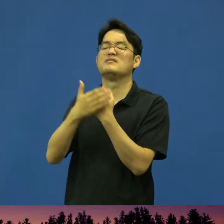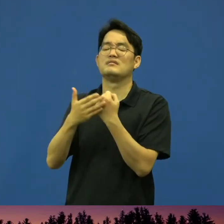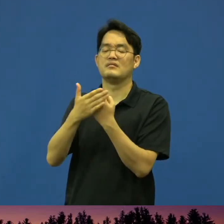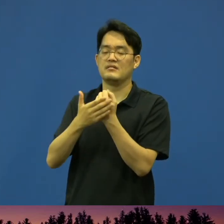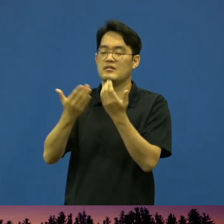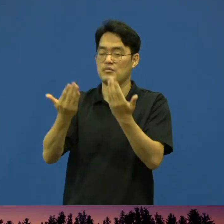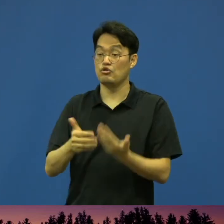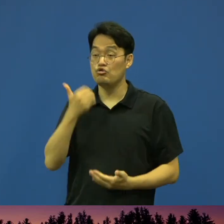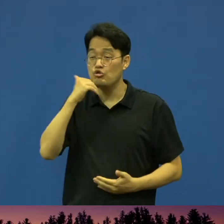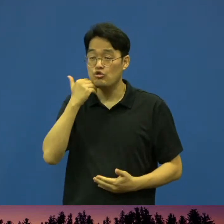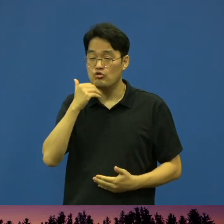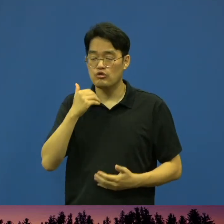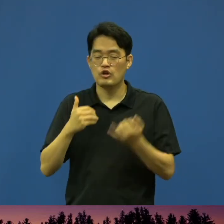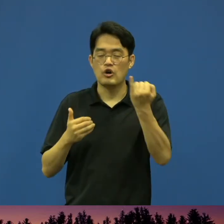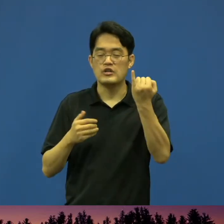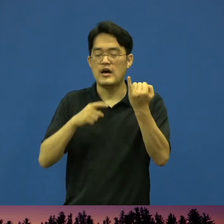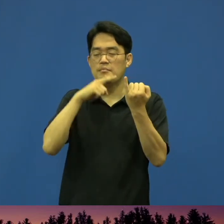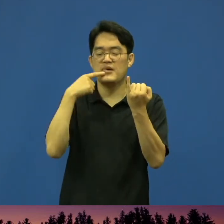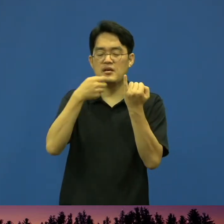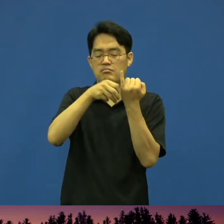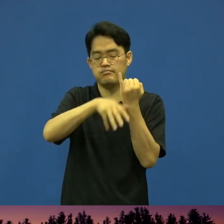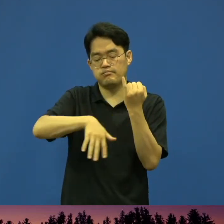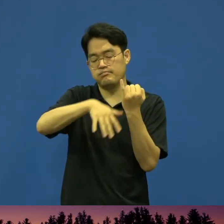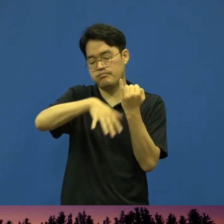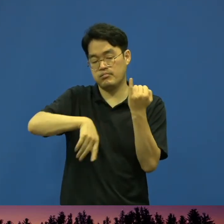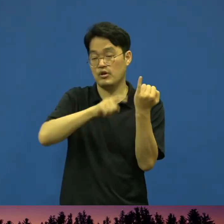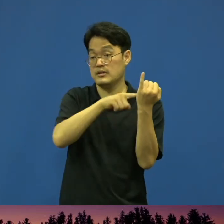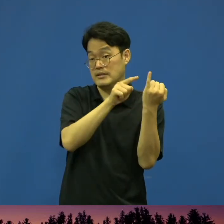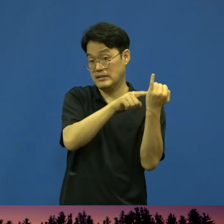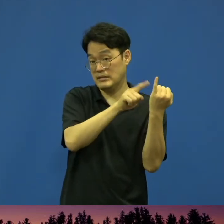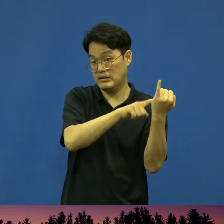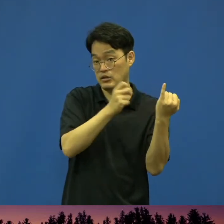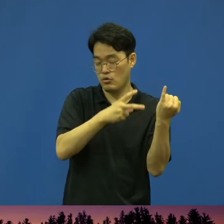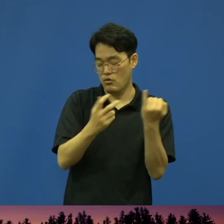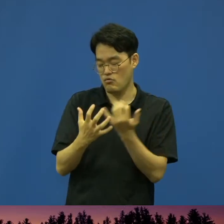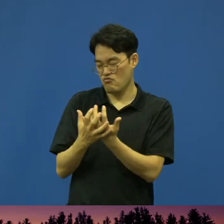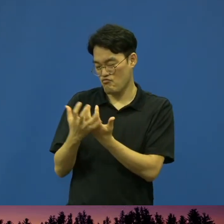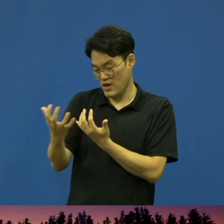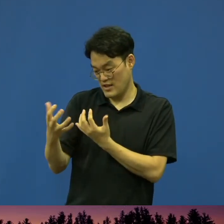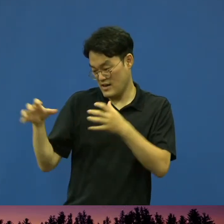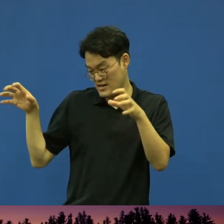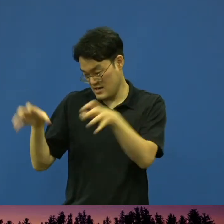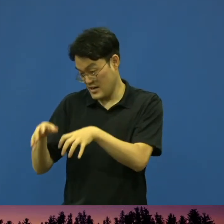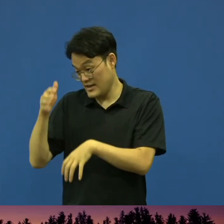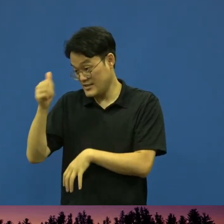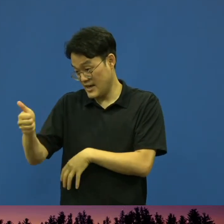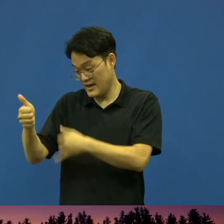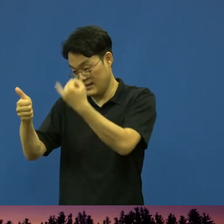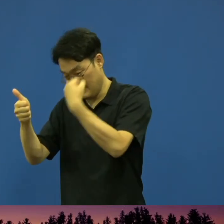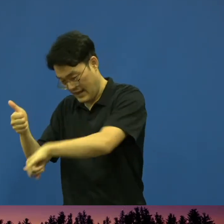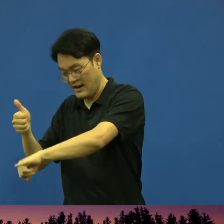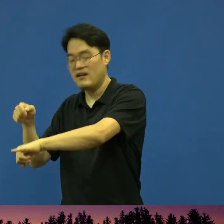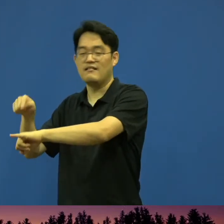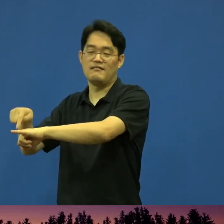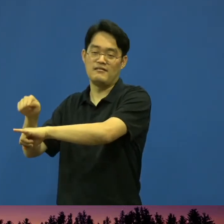혈류병 여인과 회당장 야이로였습니다. 여기에 많은 사람들이 있지만